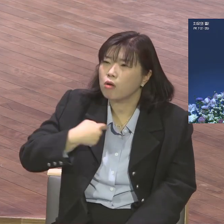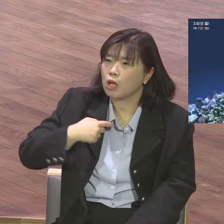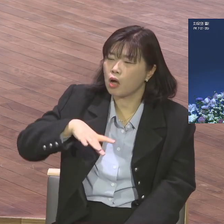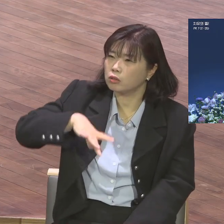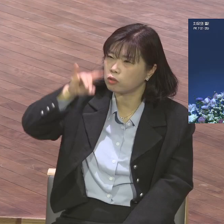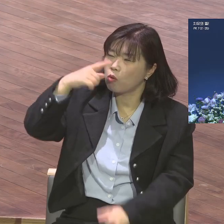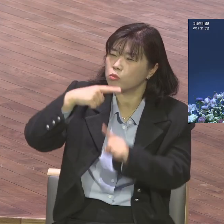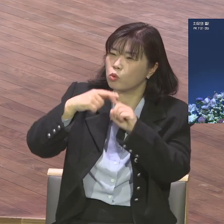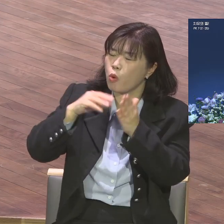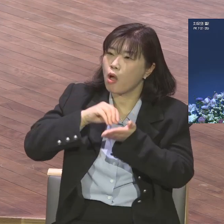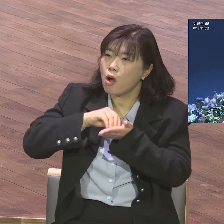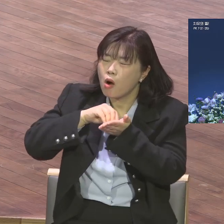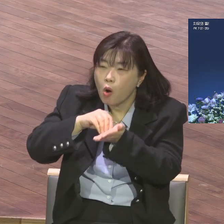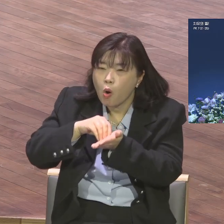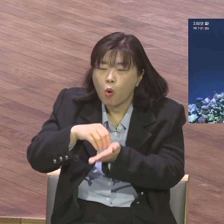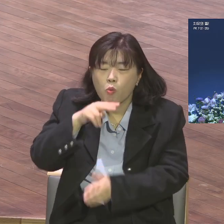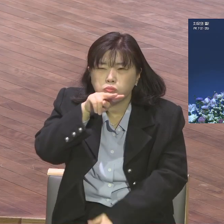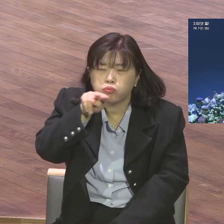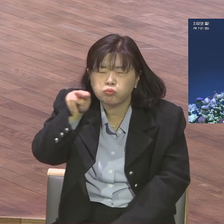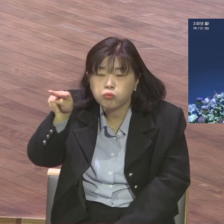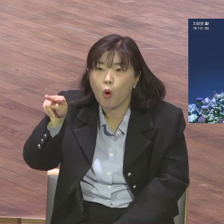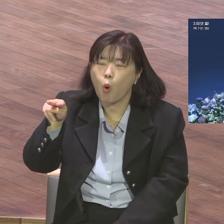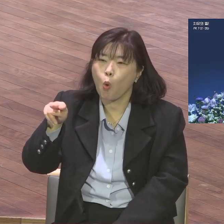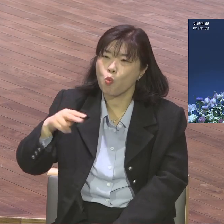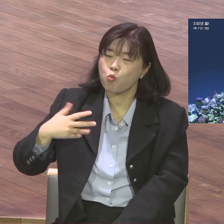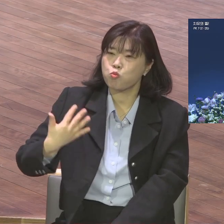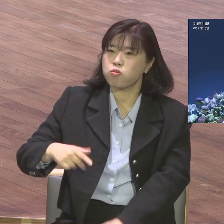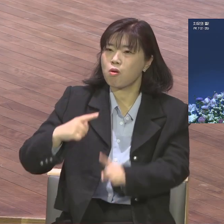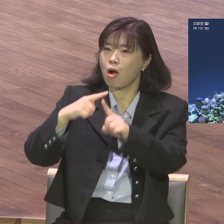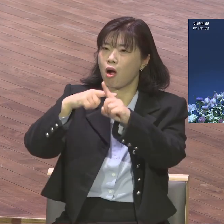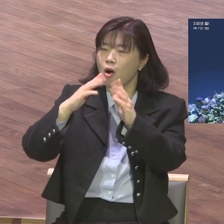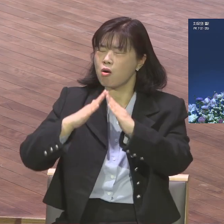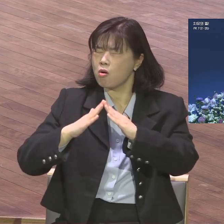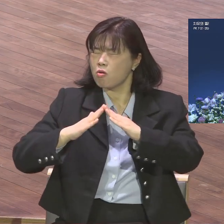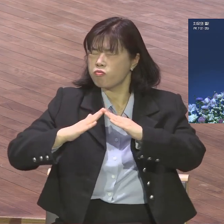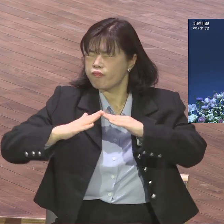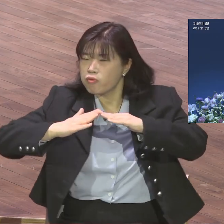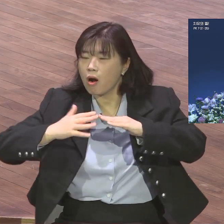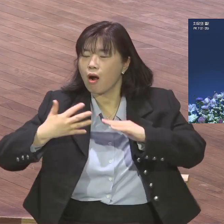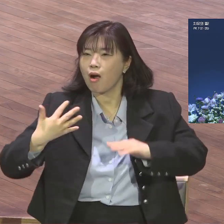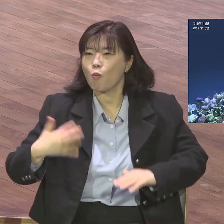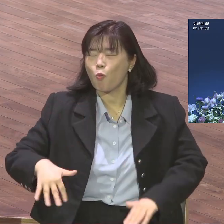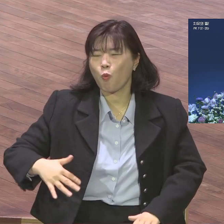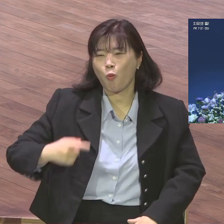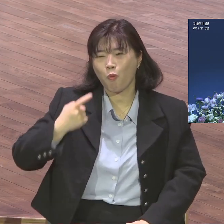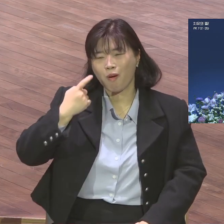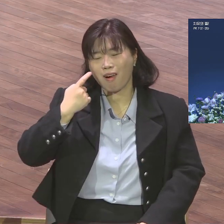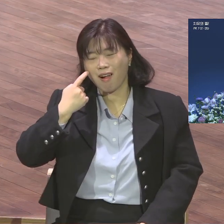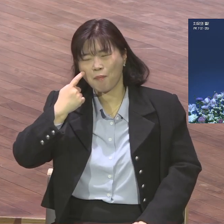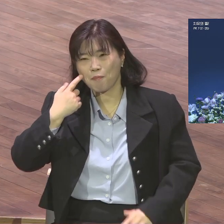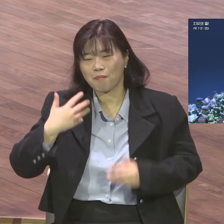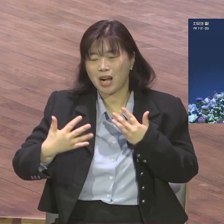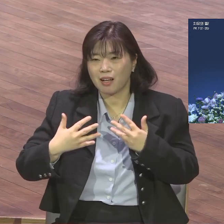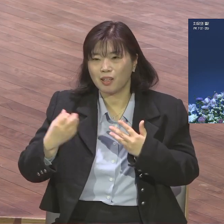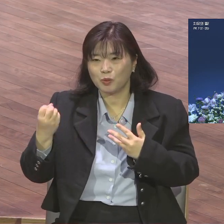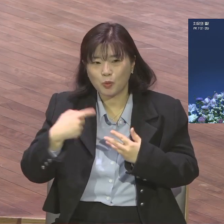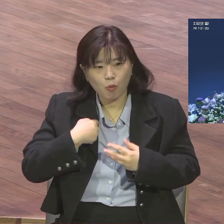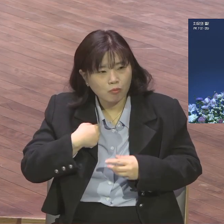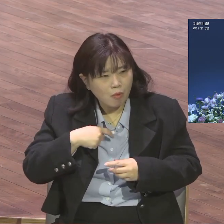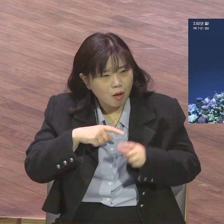그래 밝은지 왜 그래 친절한지 그게 전부 하나같이 말하는 거예요. 이게 치유받은 교회